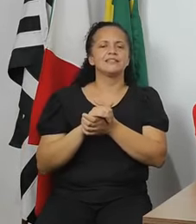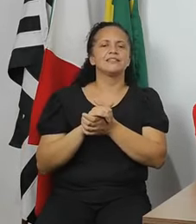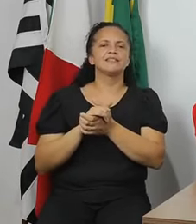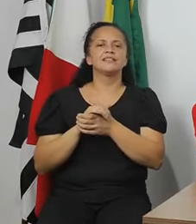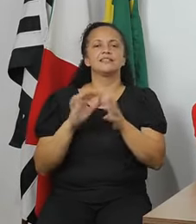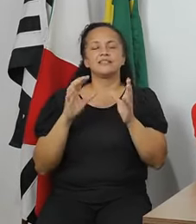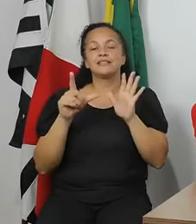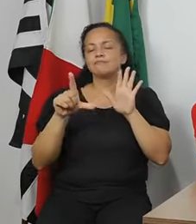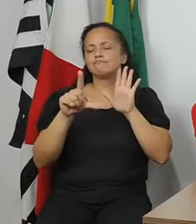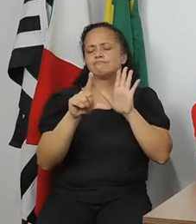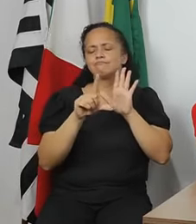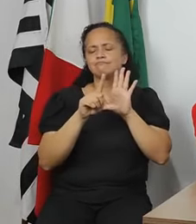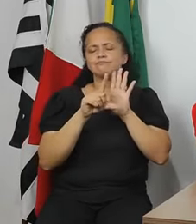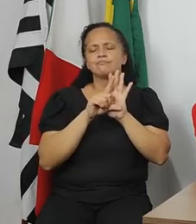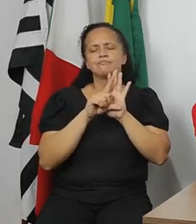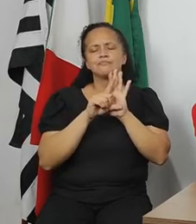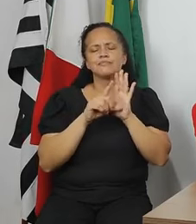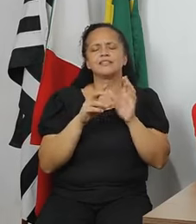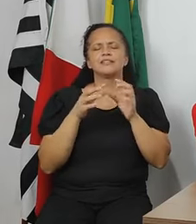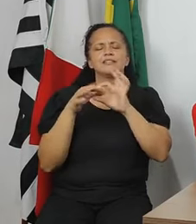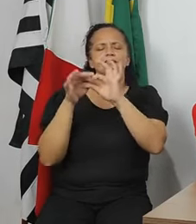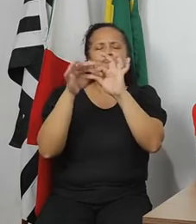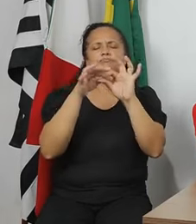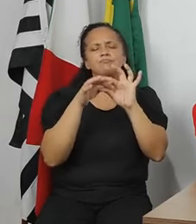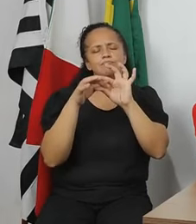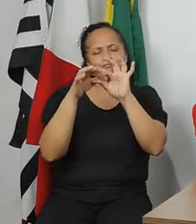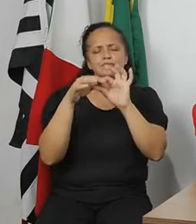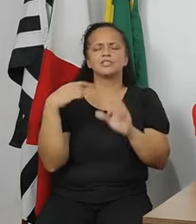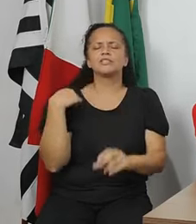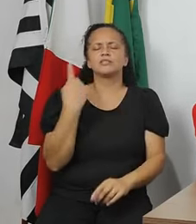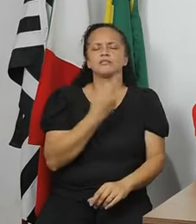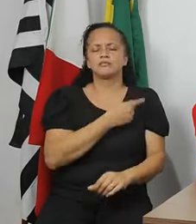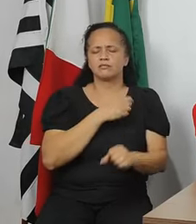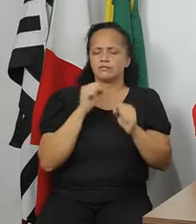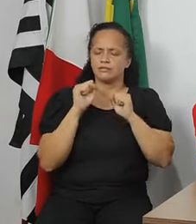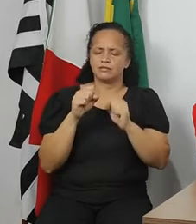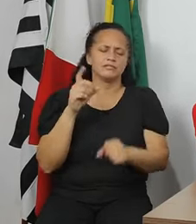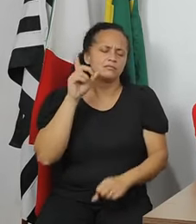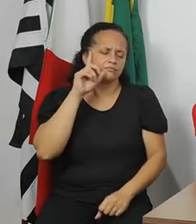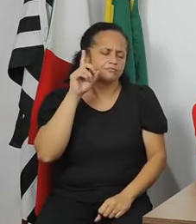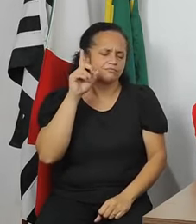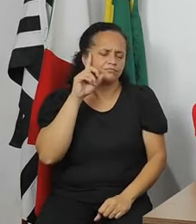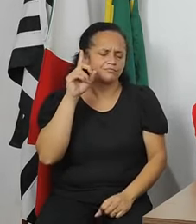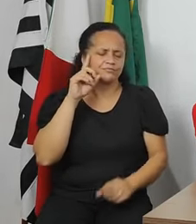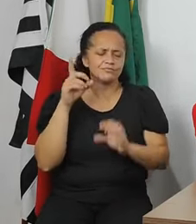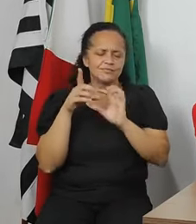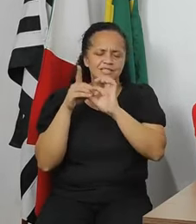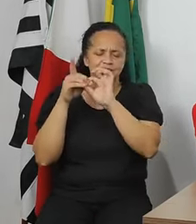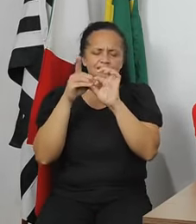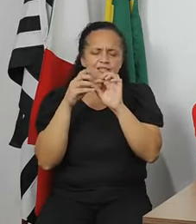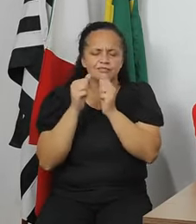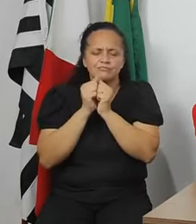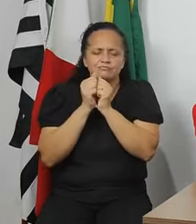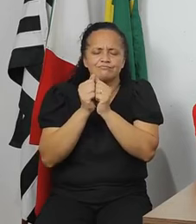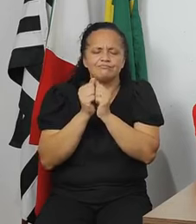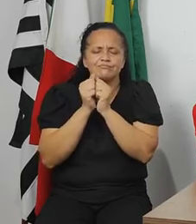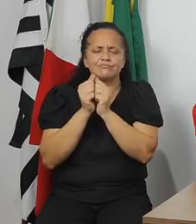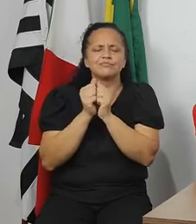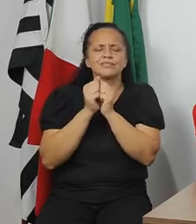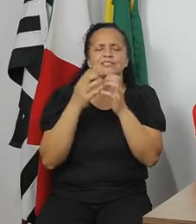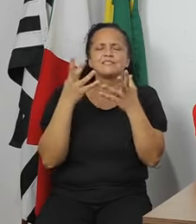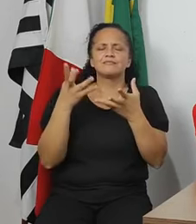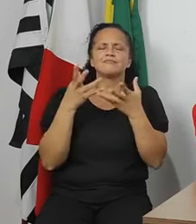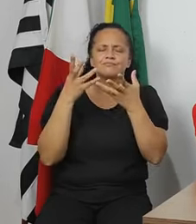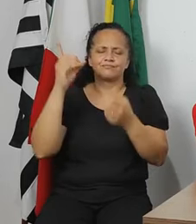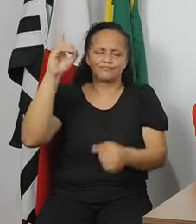comunhão, ó Pai, que nós possamos dia após dia estar mais próximos do Senhor, ó Pai, estar suscetíveis, ó Pai, ao teu